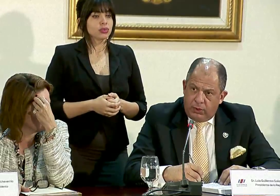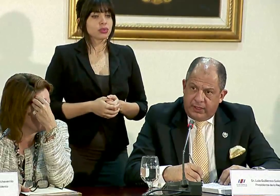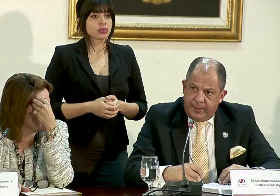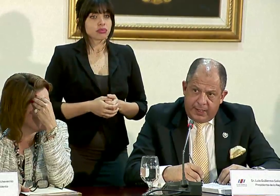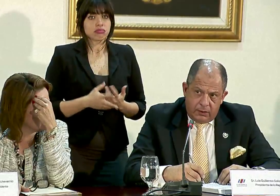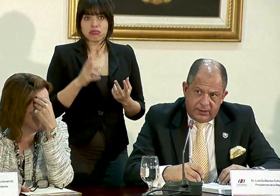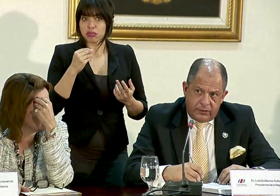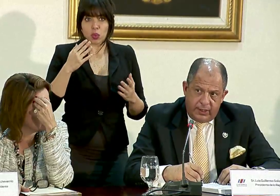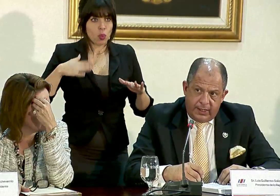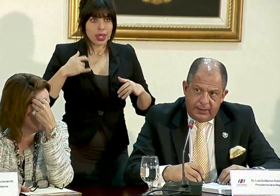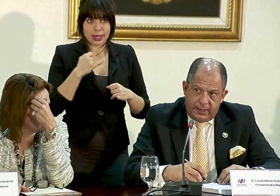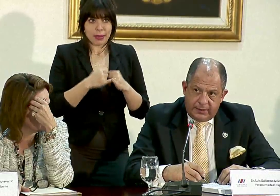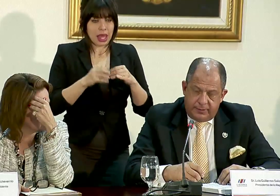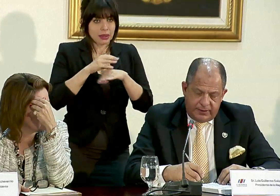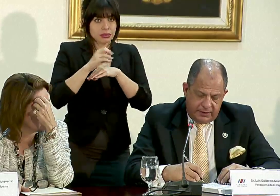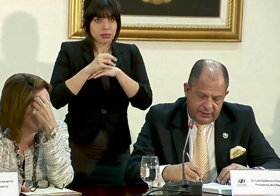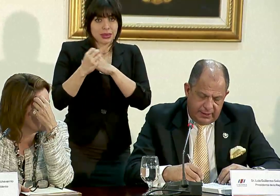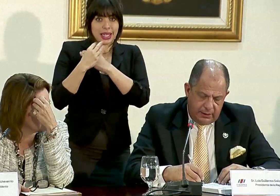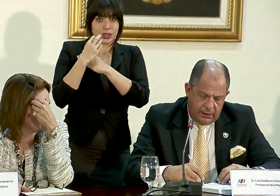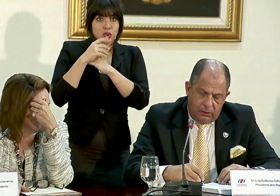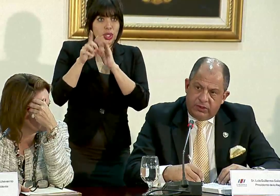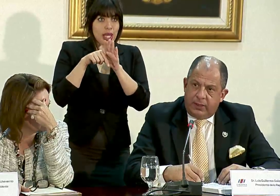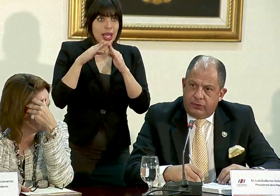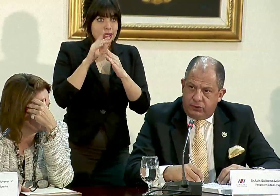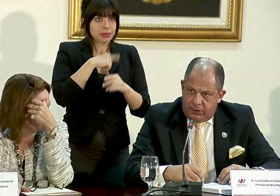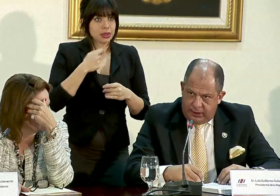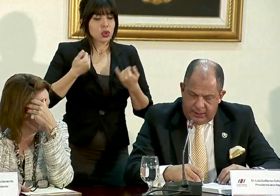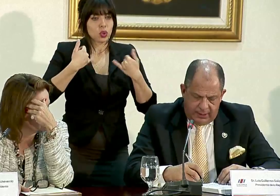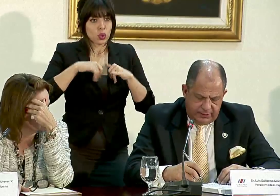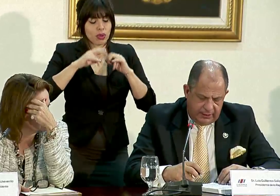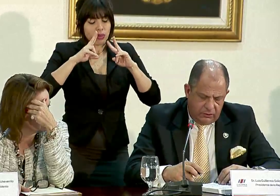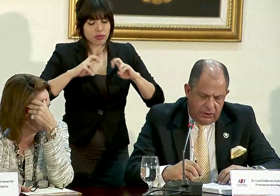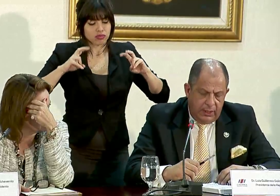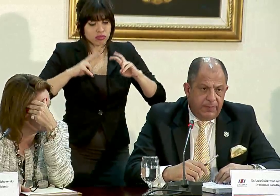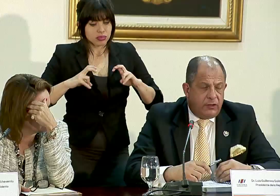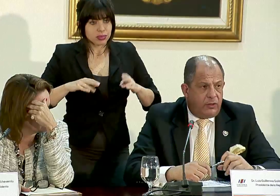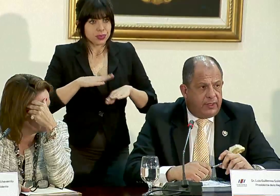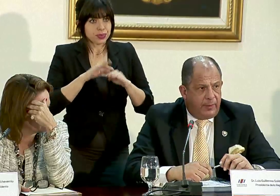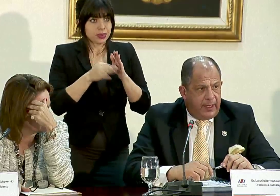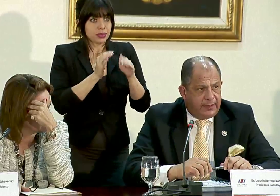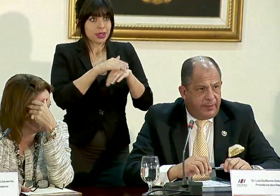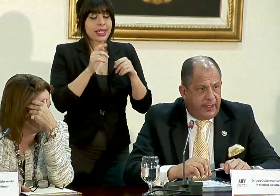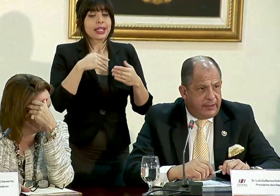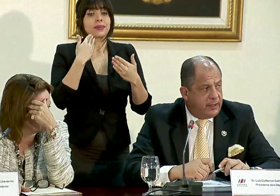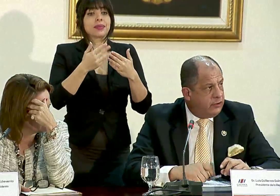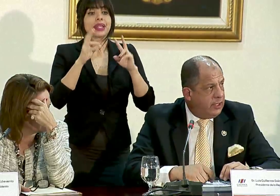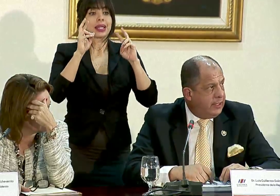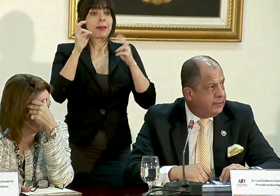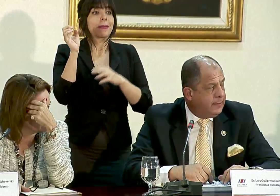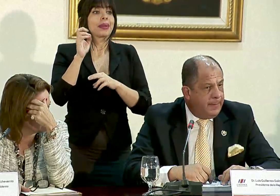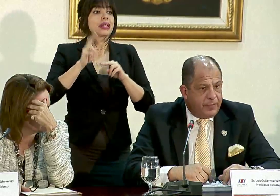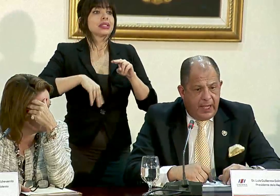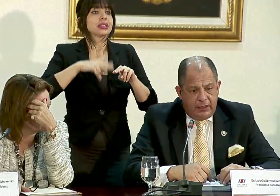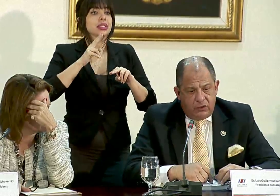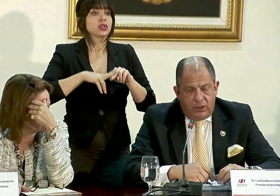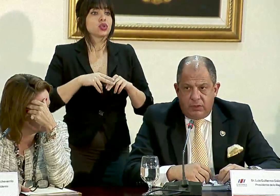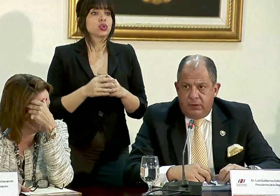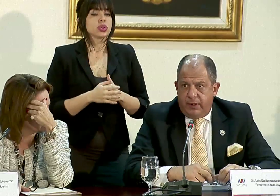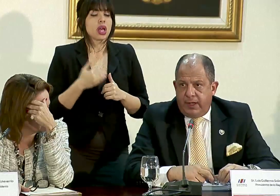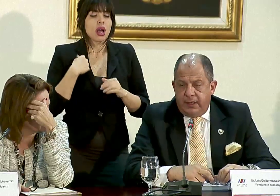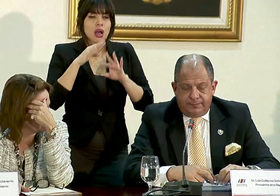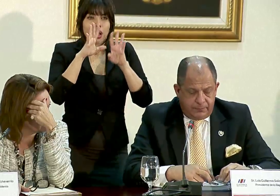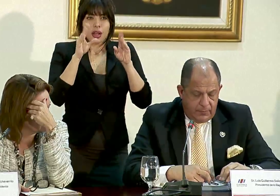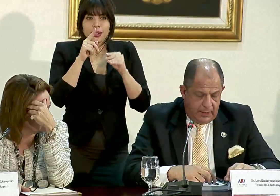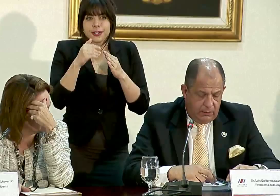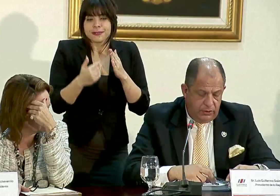no lo ha terminado la asesoría legal de la casa presidencial lo estamos analizando sobre el tema de las emergencias nacionales hay toda